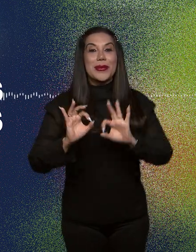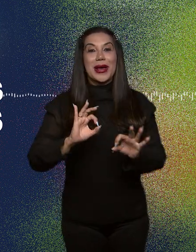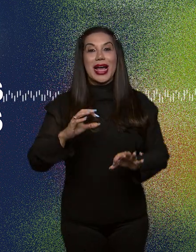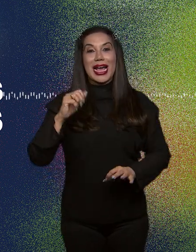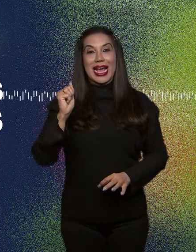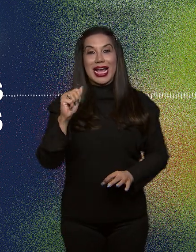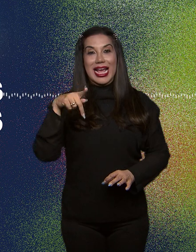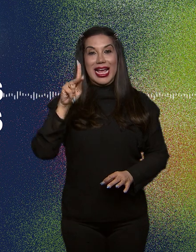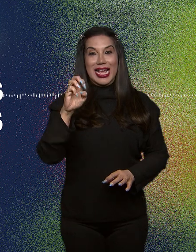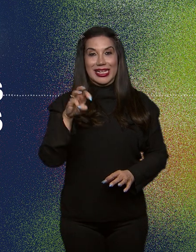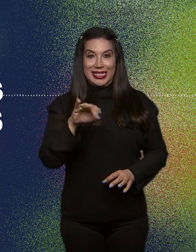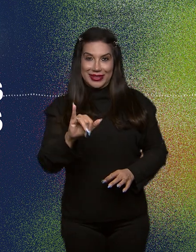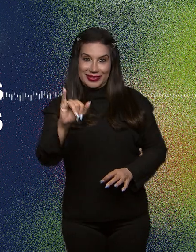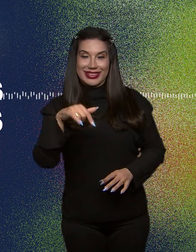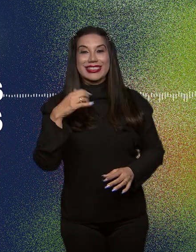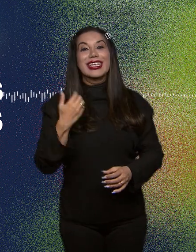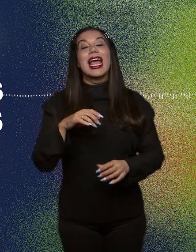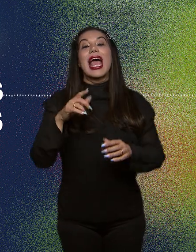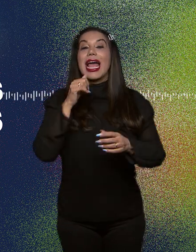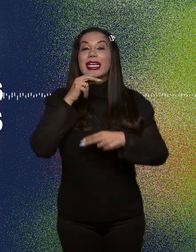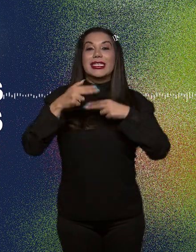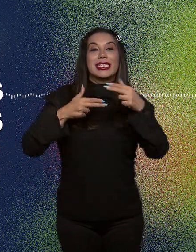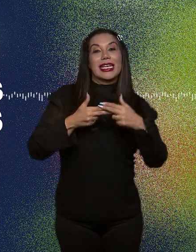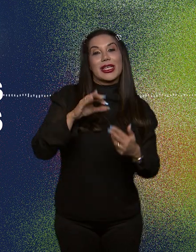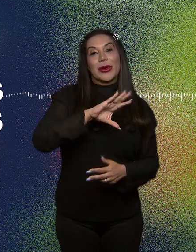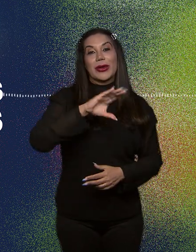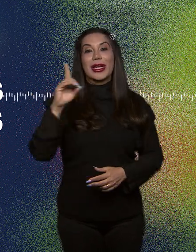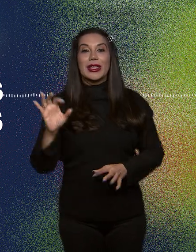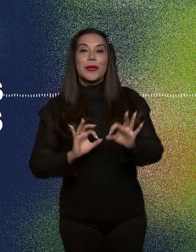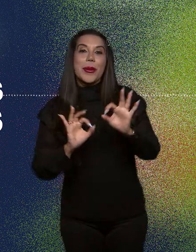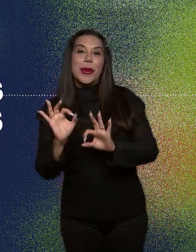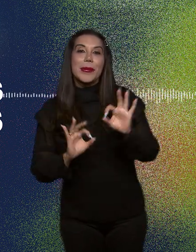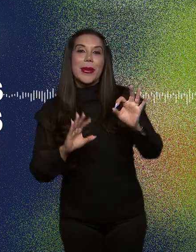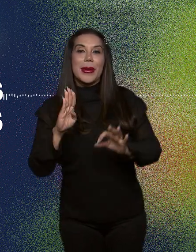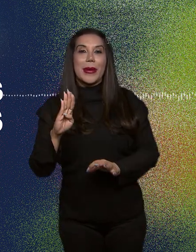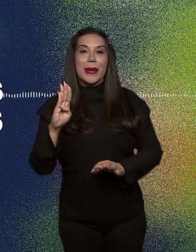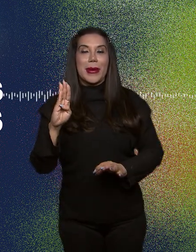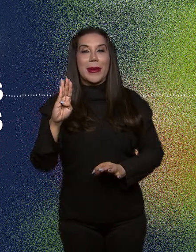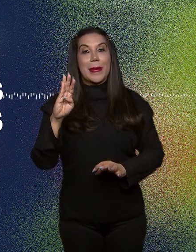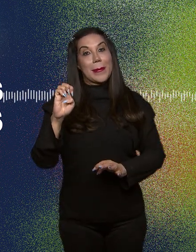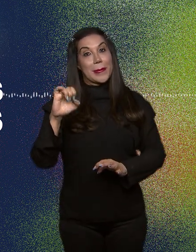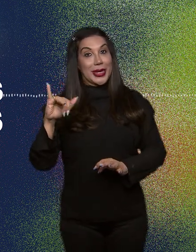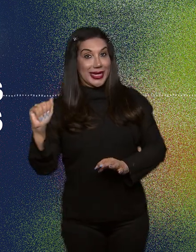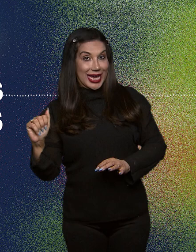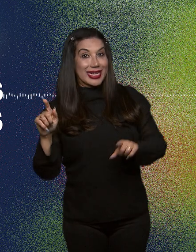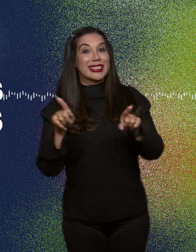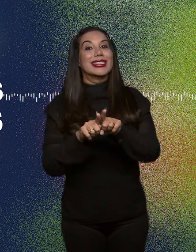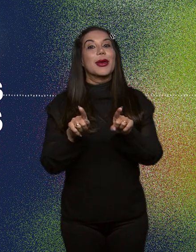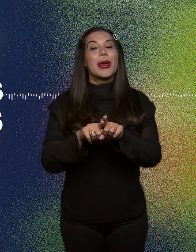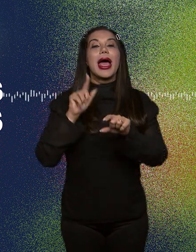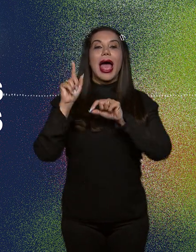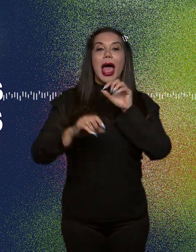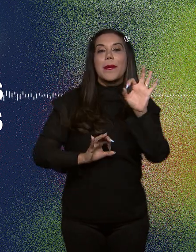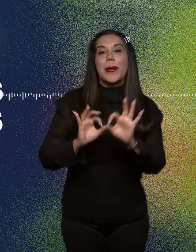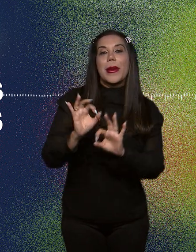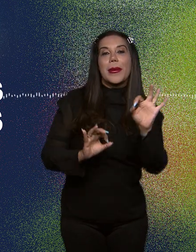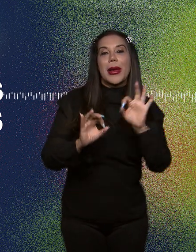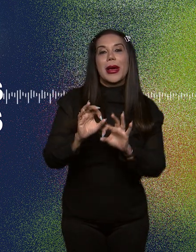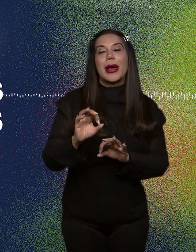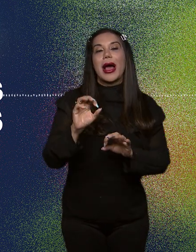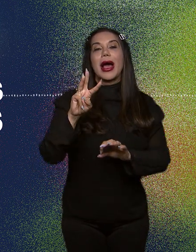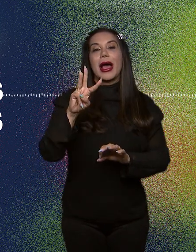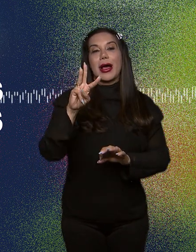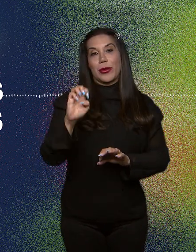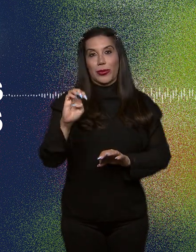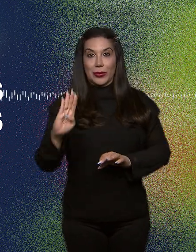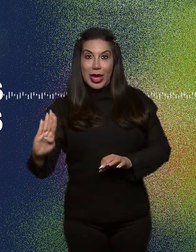minhas, Akemi Nitahara. Edição e coordenação de processos de Beatriz Arcoverde, que também fez a implementação